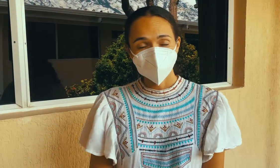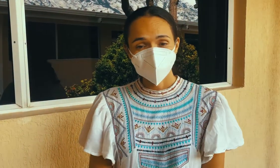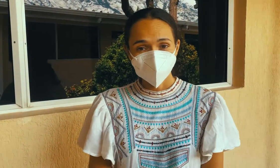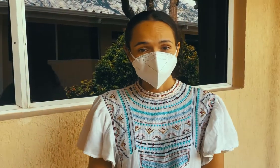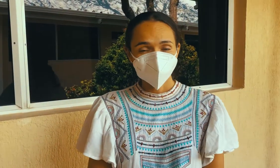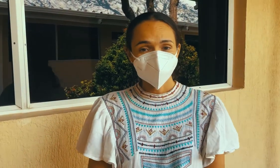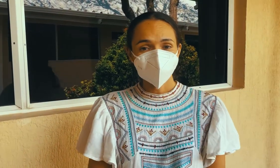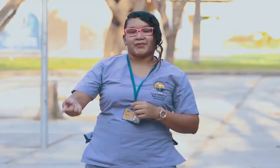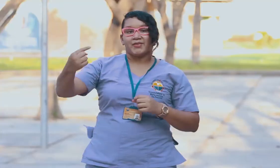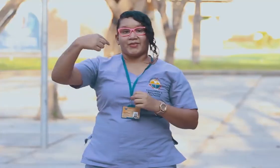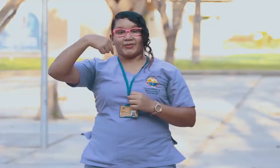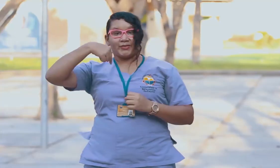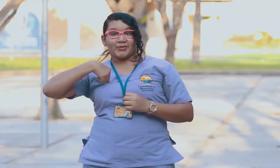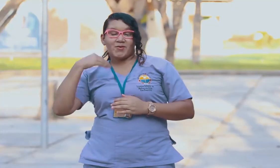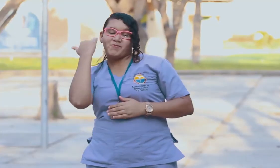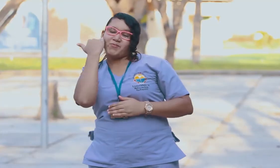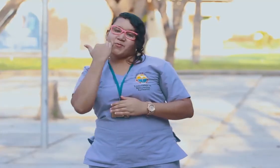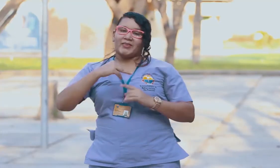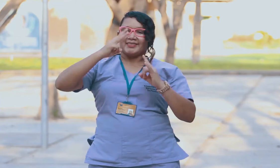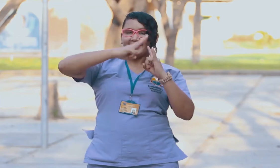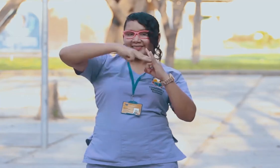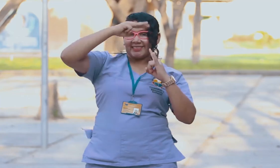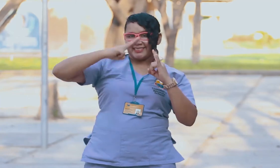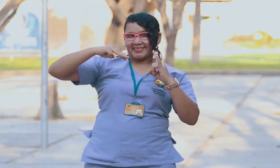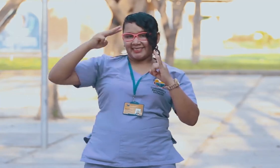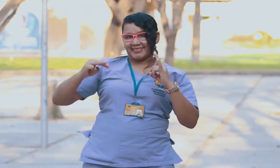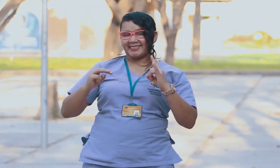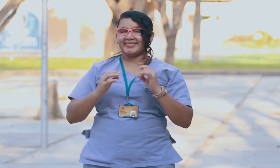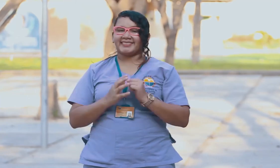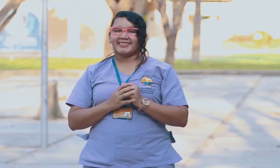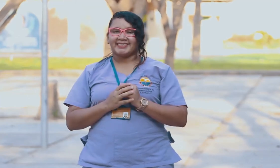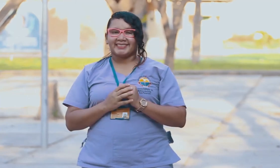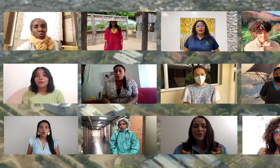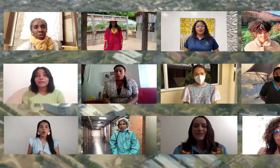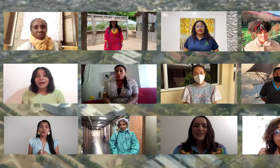UniMagdalena. Yo soy Mujer UniMagdalena.